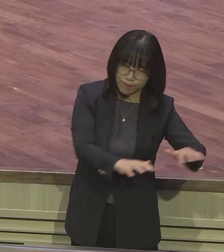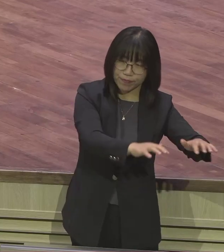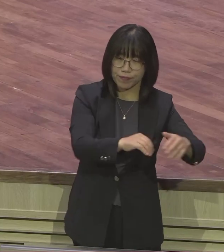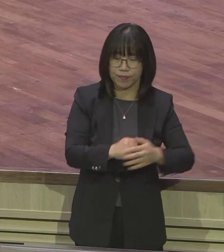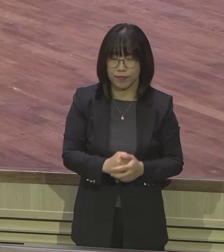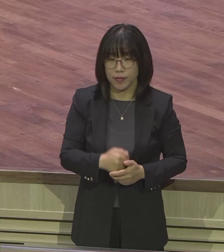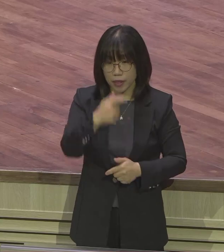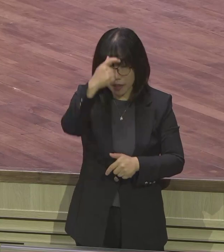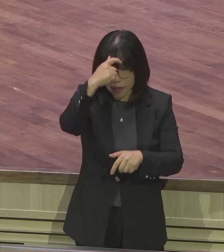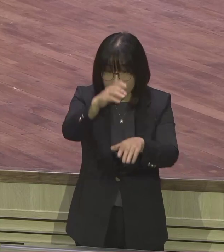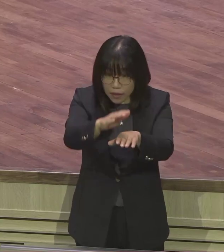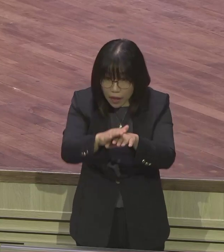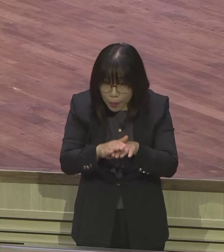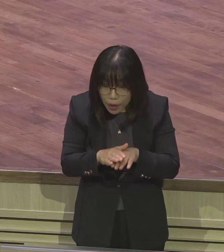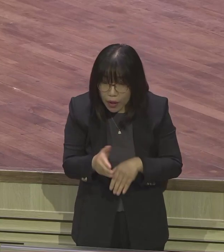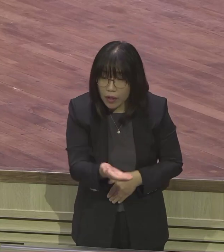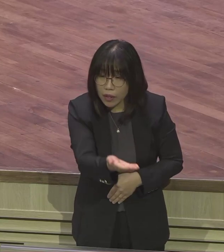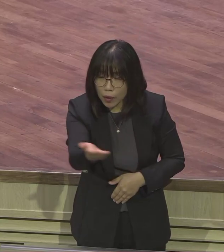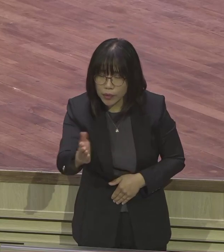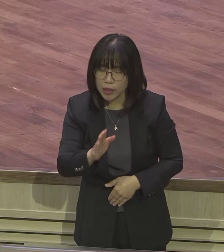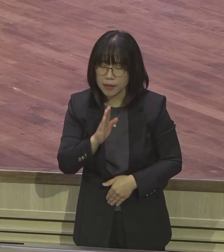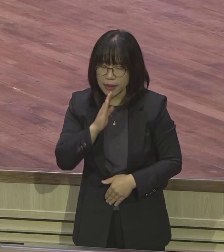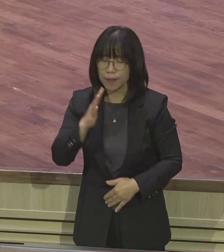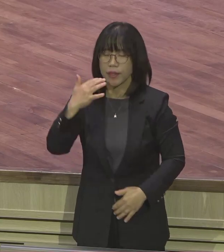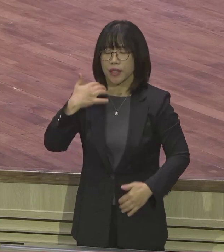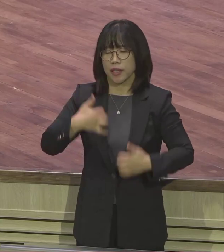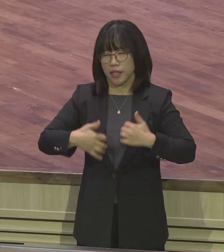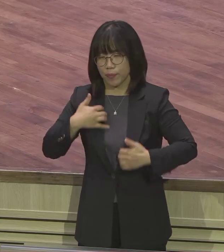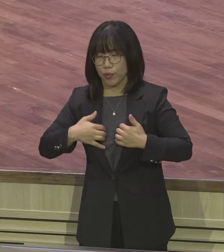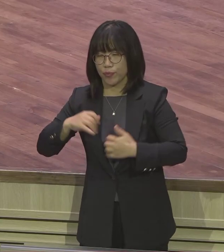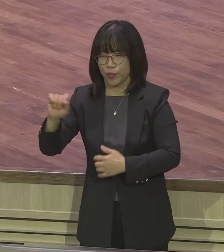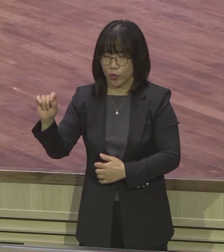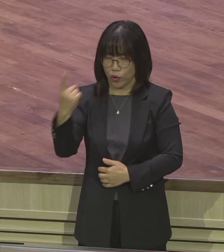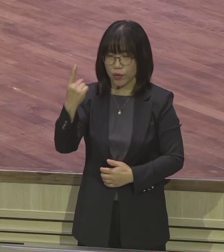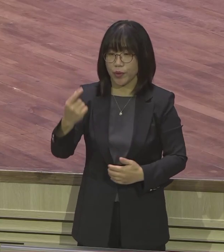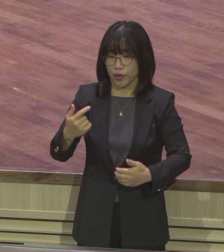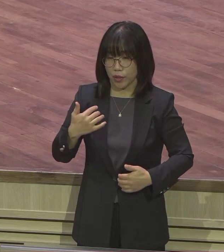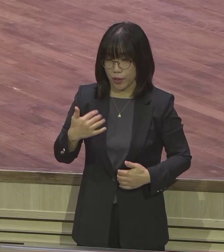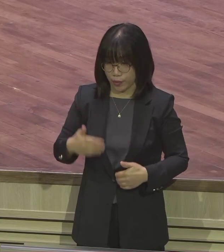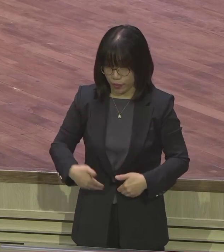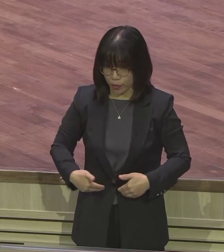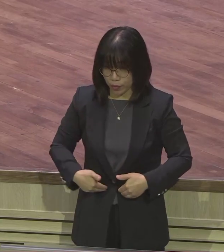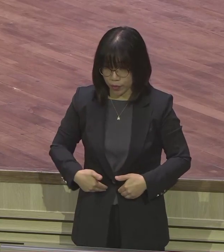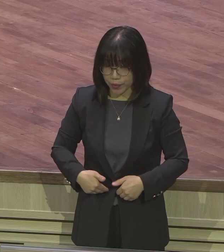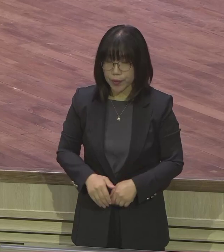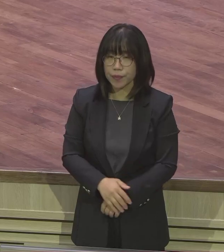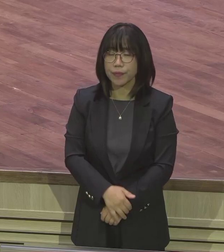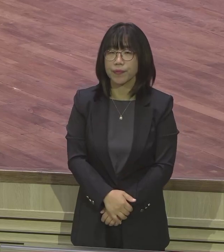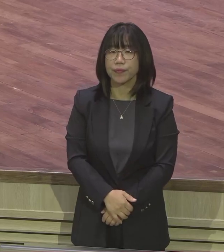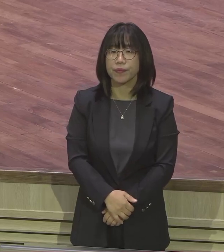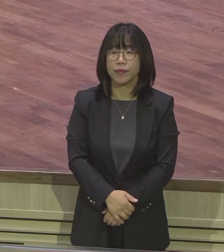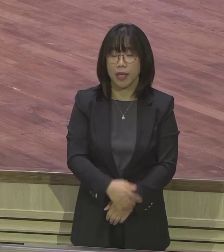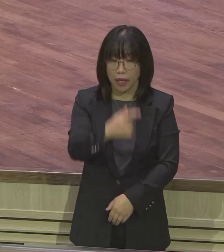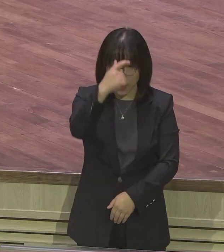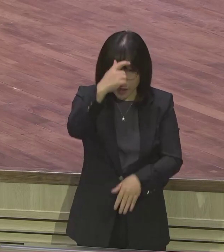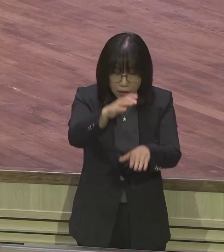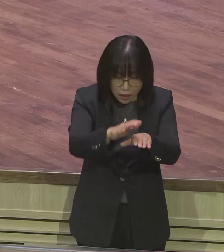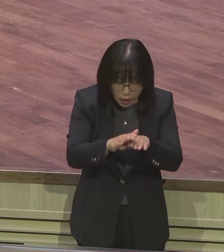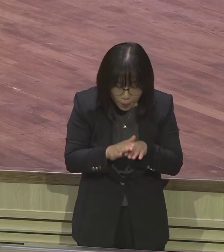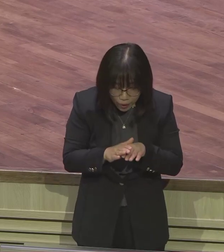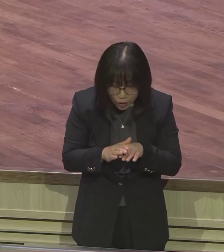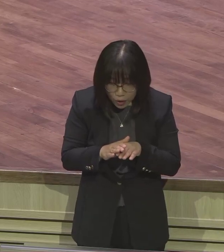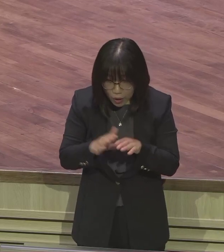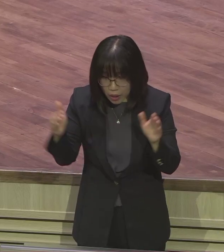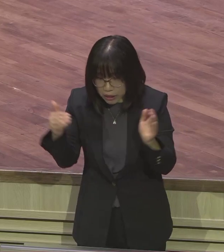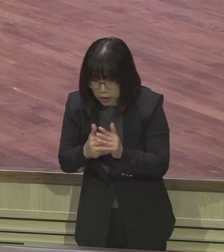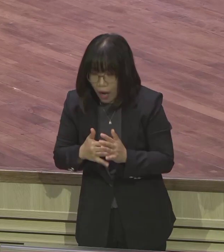참된 기쁨의 이 원천이 되어야 돼. 예배를 통해 참된 기쁨의 원천 되길 바랍니다. 예배를 드려놔서